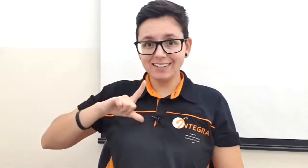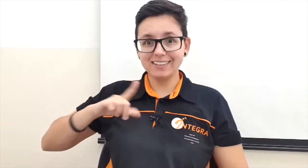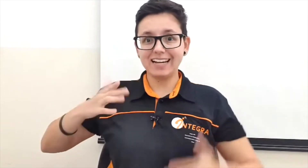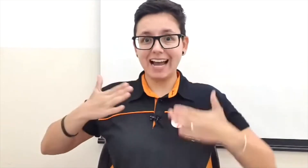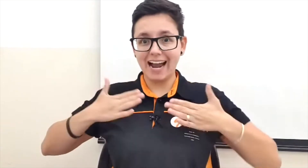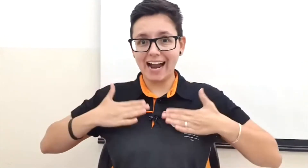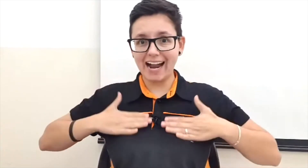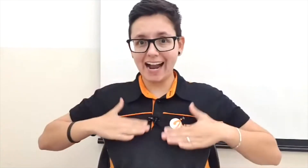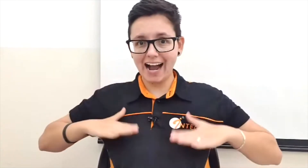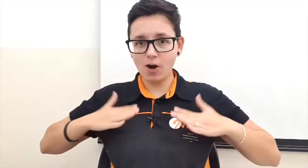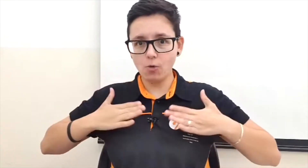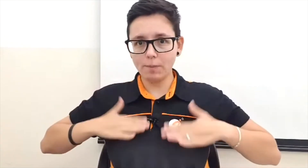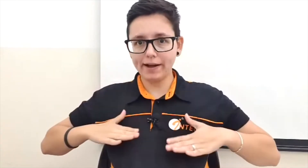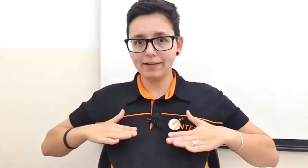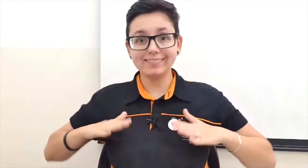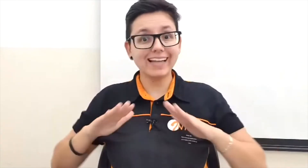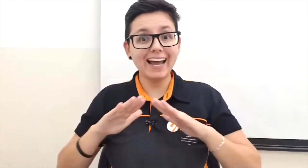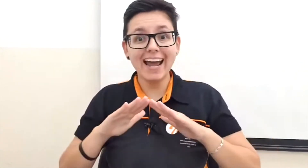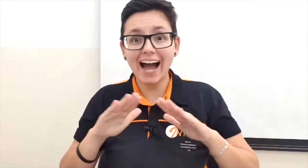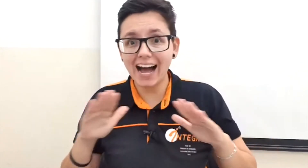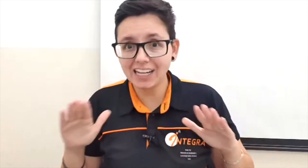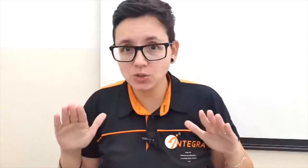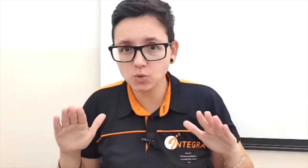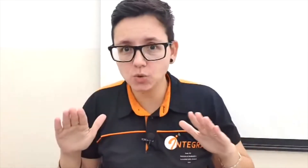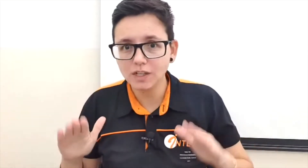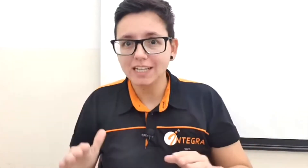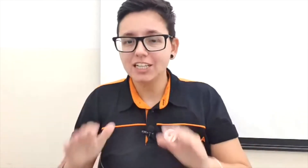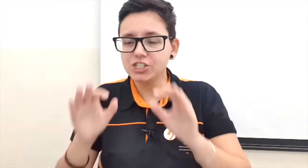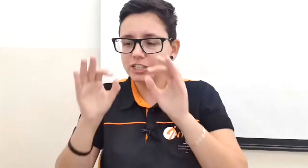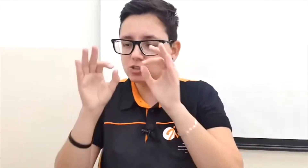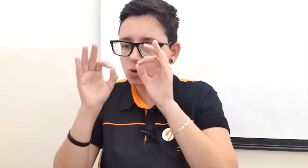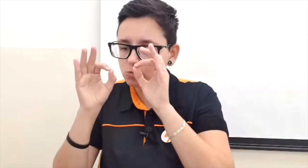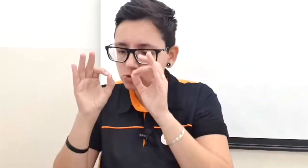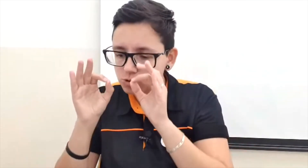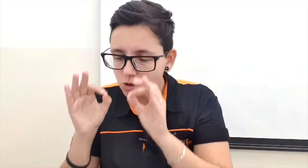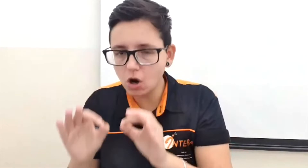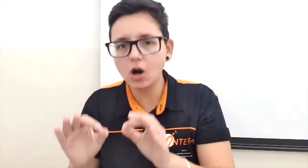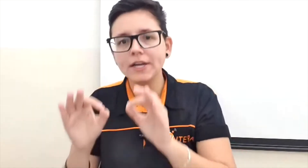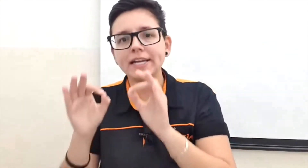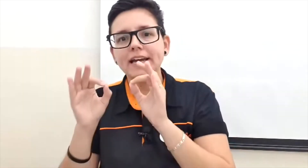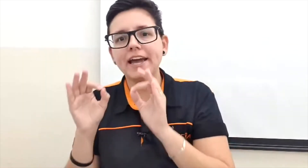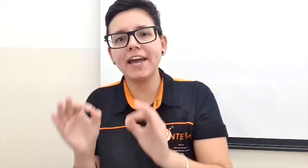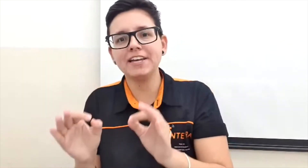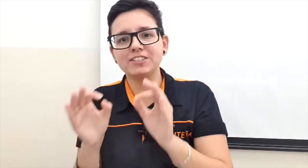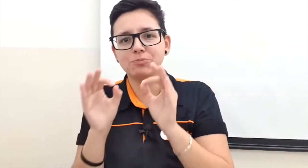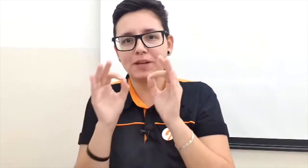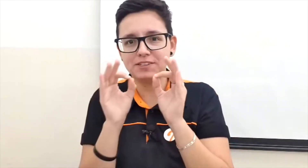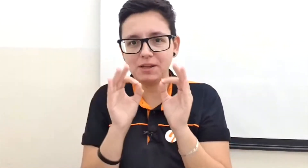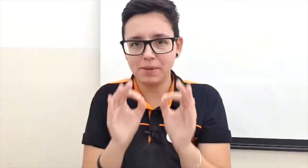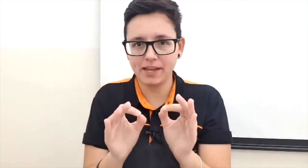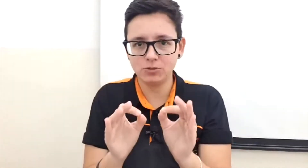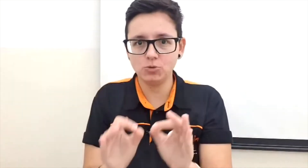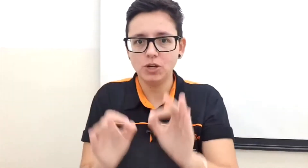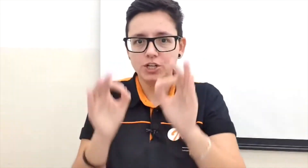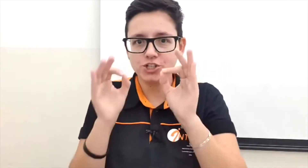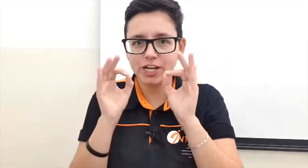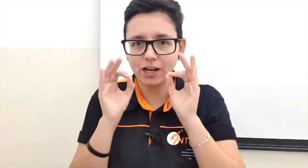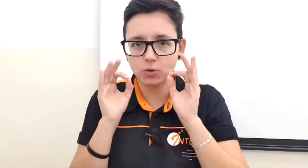Ter calma, tá errado. Desconstrói esse pensamento de